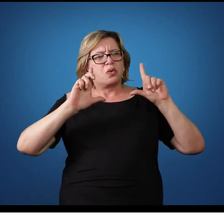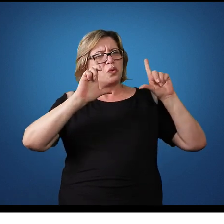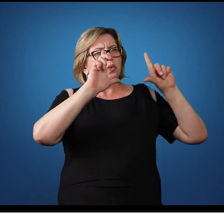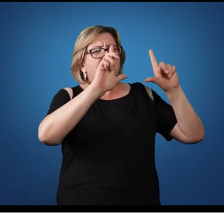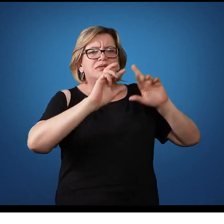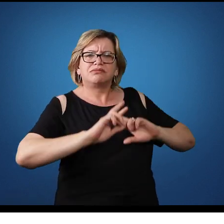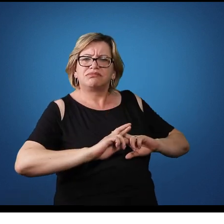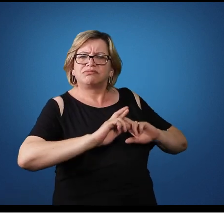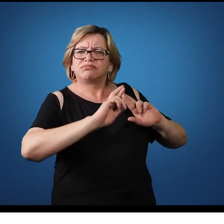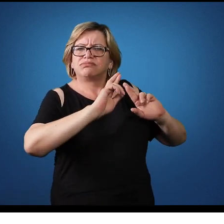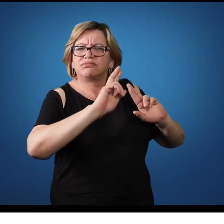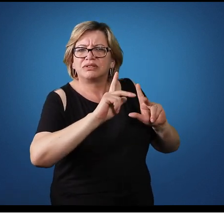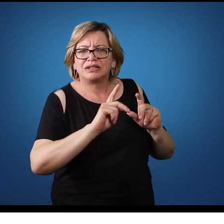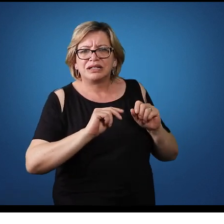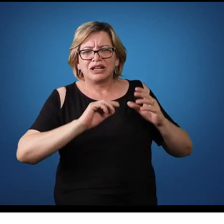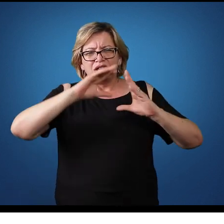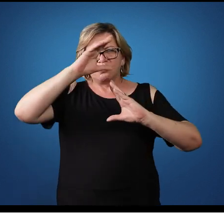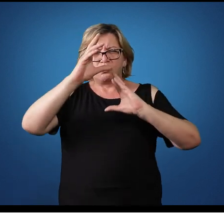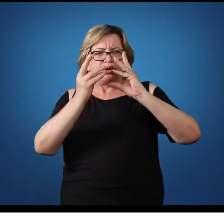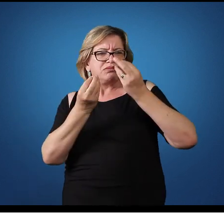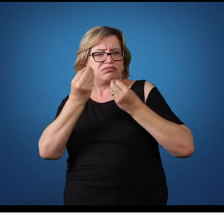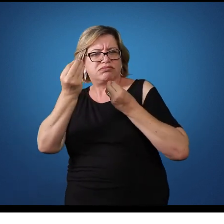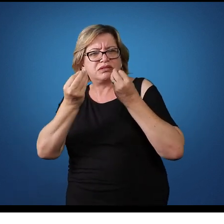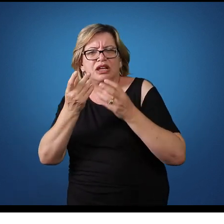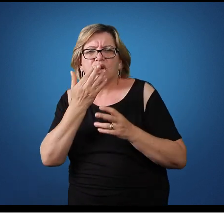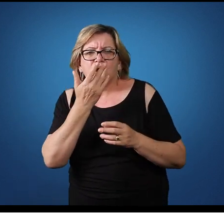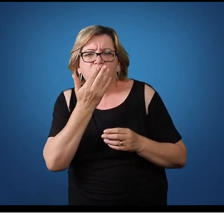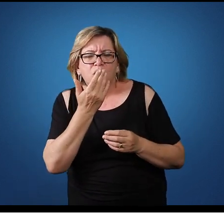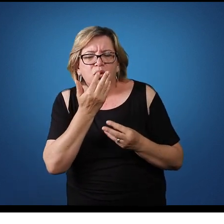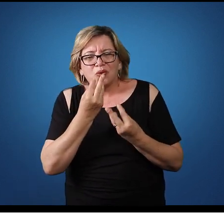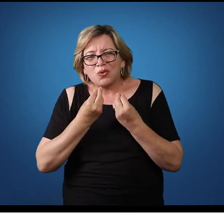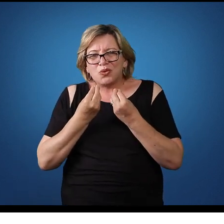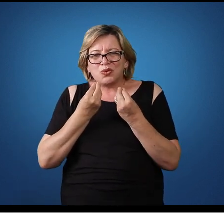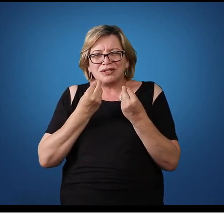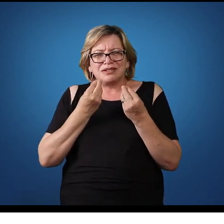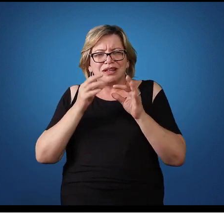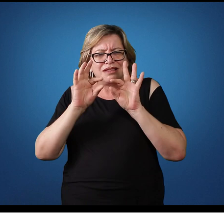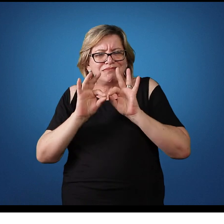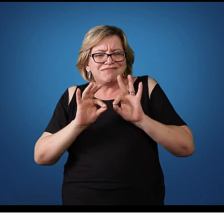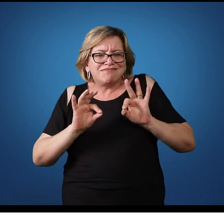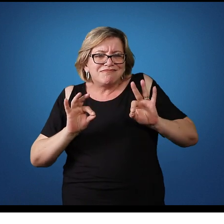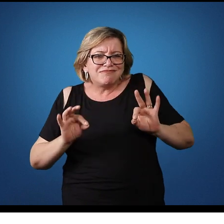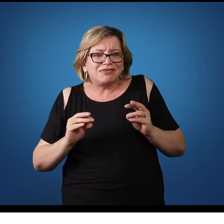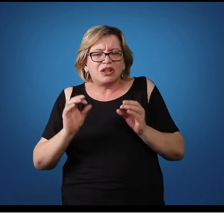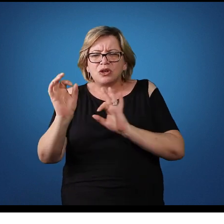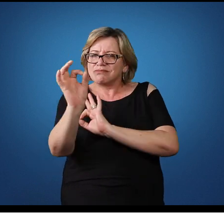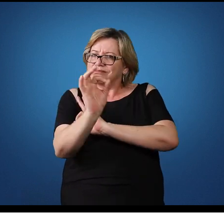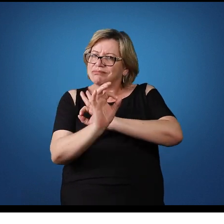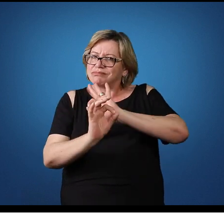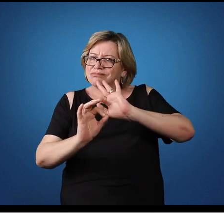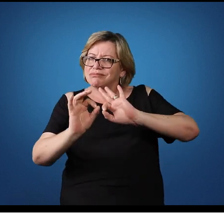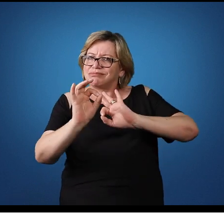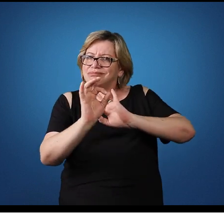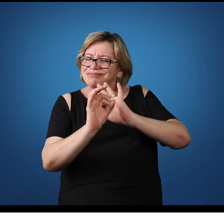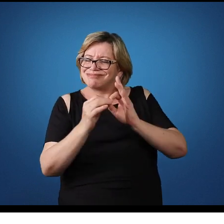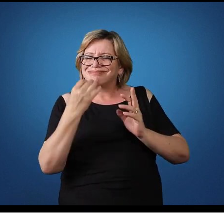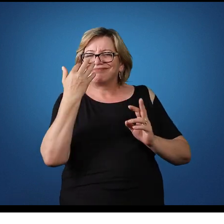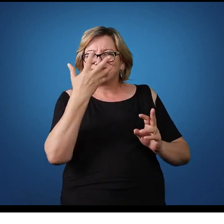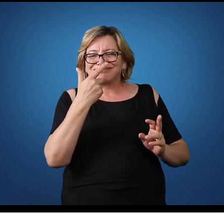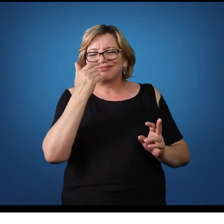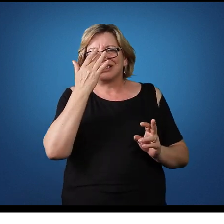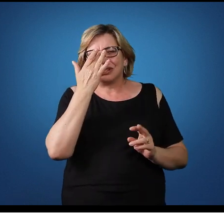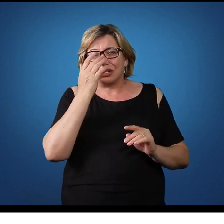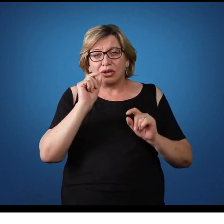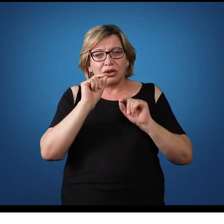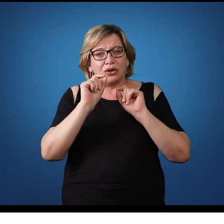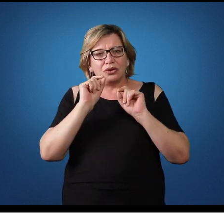que têm uma forma geométrica destacada com cores bastante simples, né, organizadas harmonicamente. O